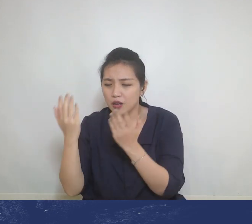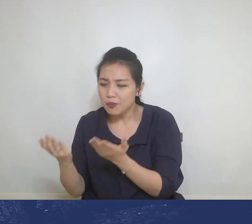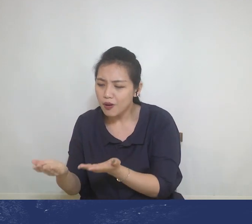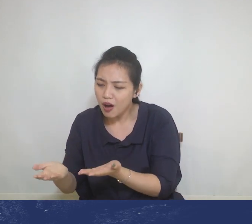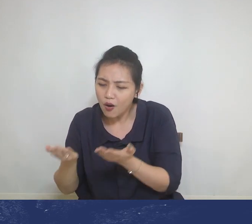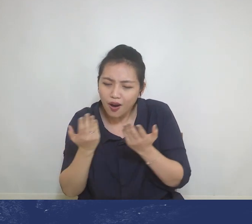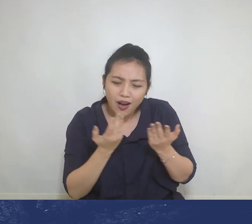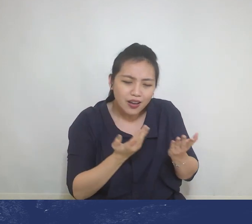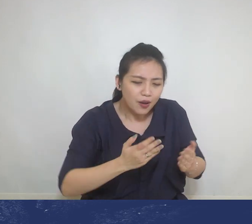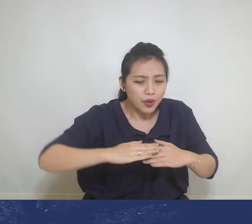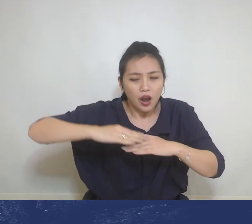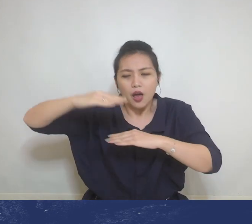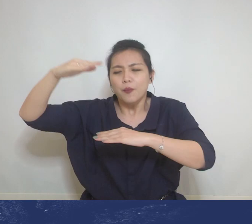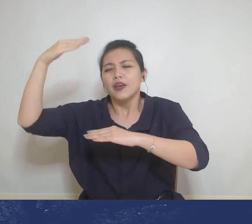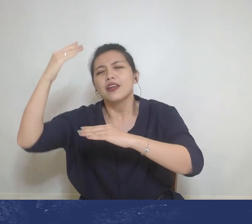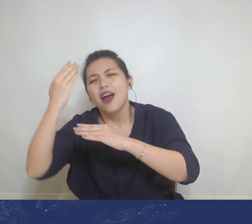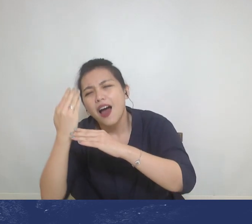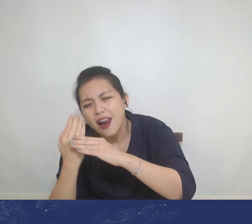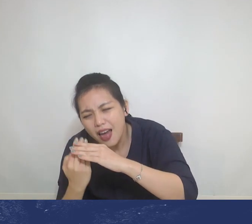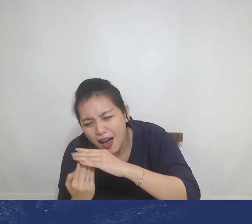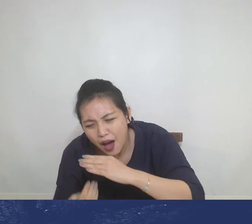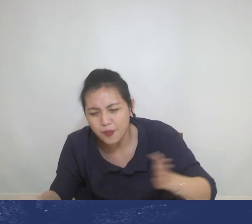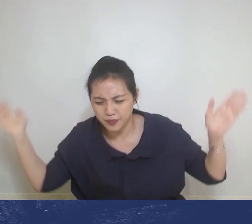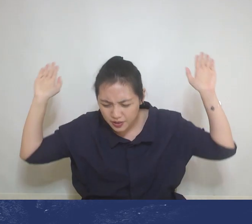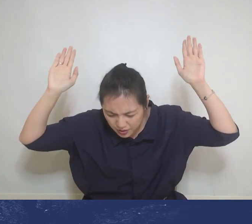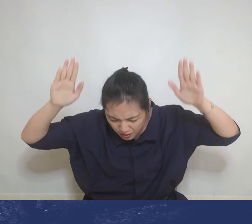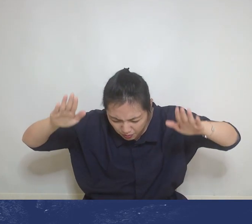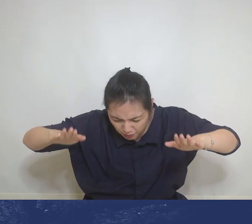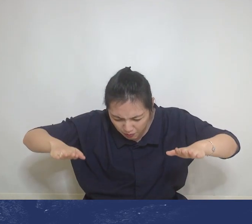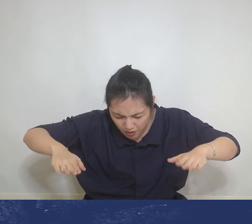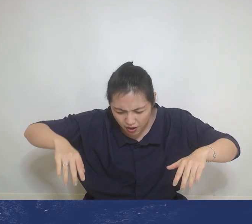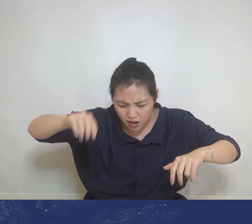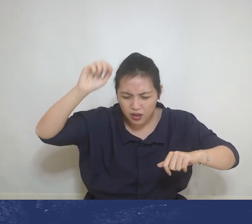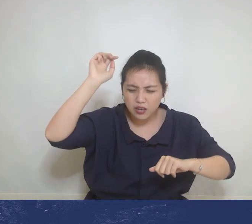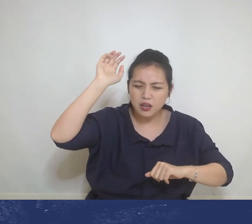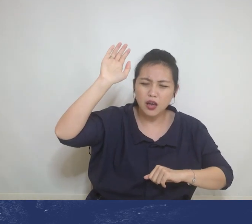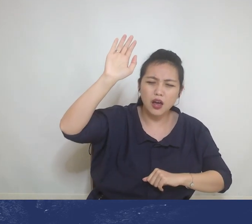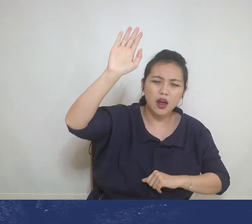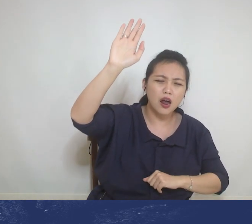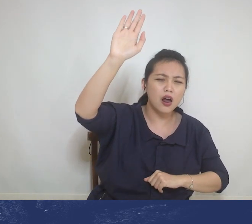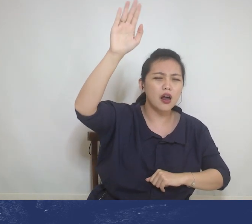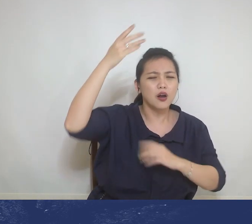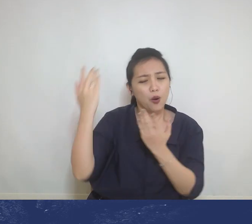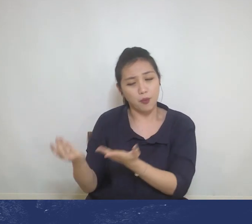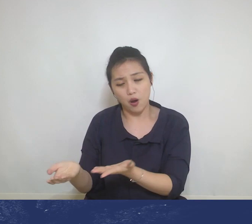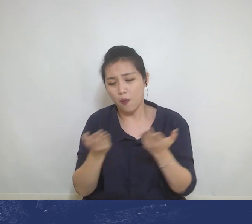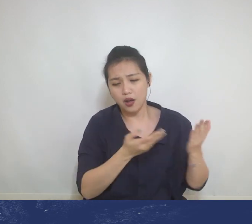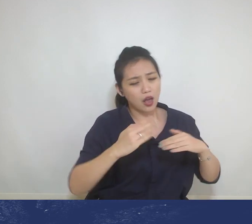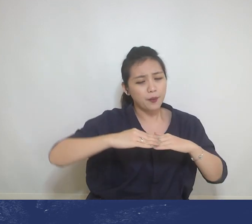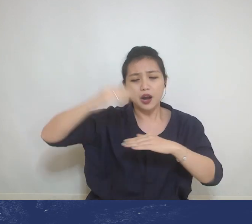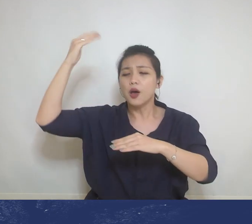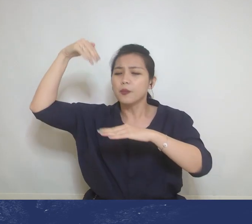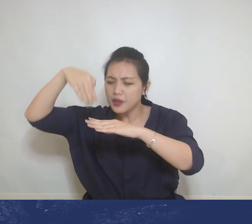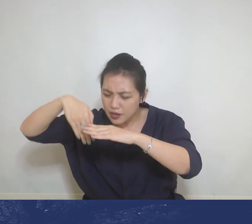Bawa kami lebih dalam lagi menyembah-Mu. Bawa kami lebih dalam